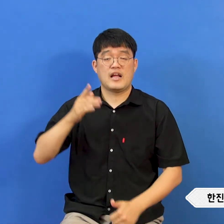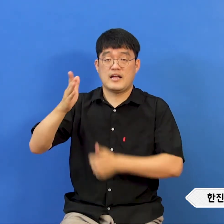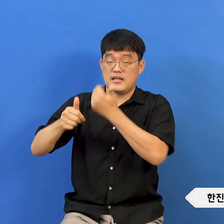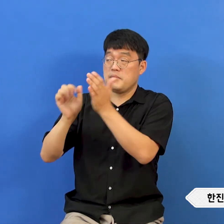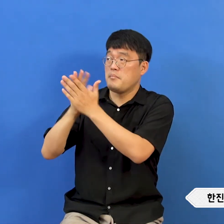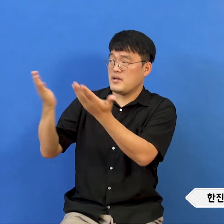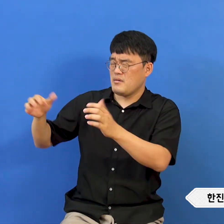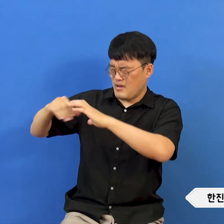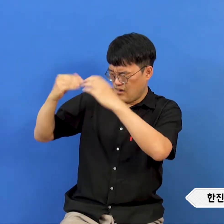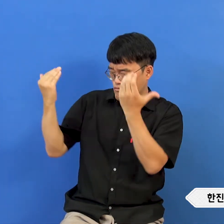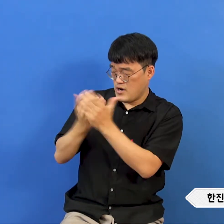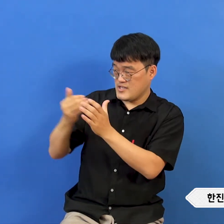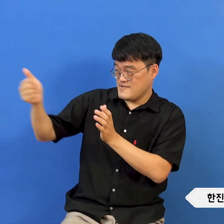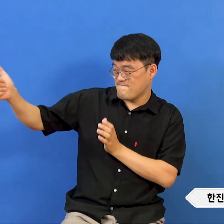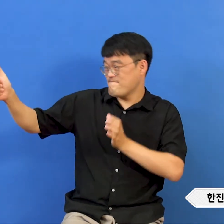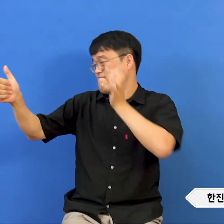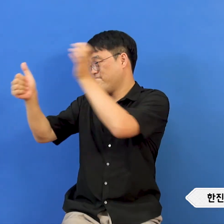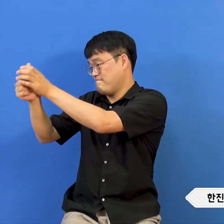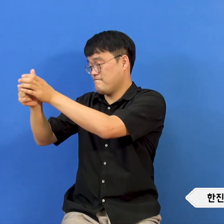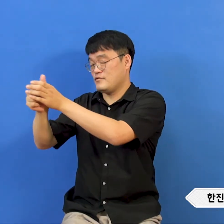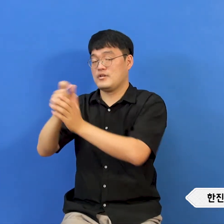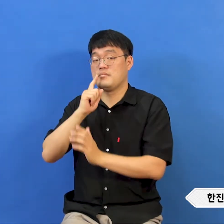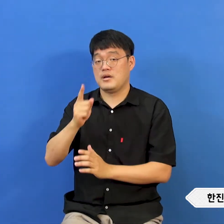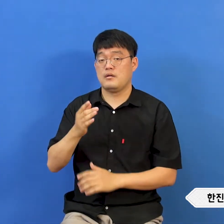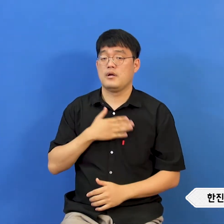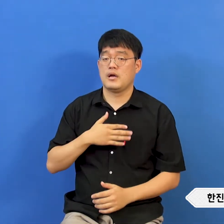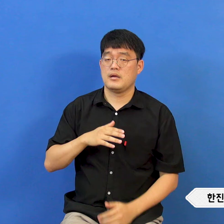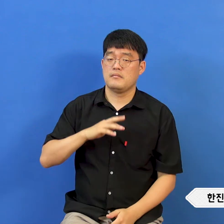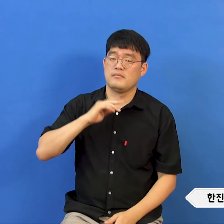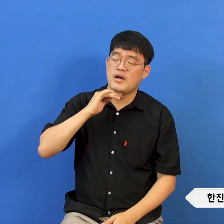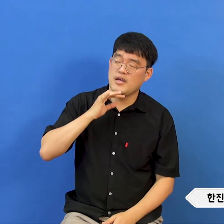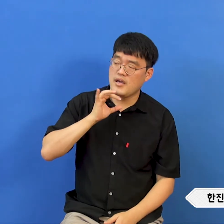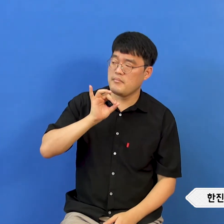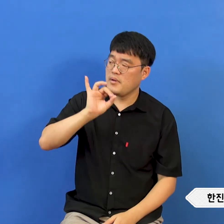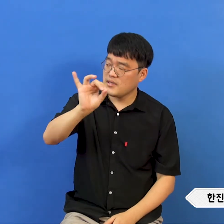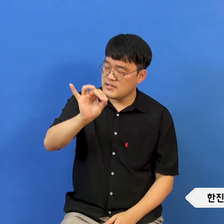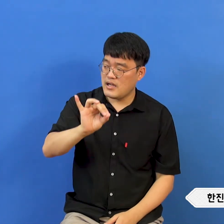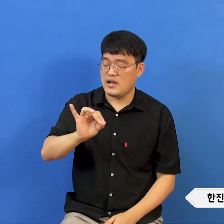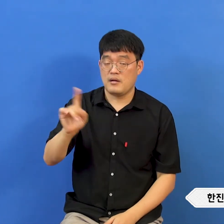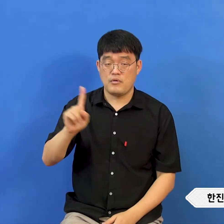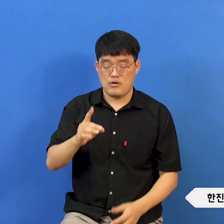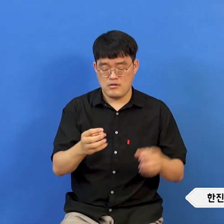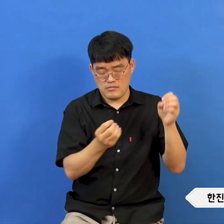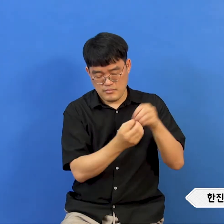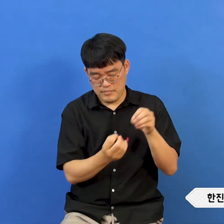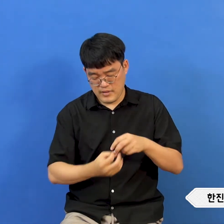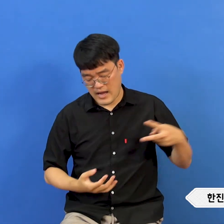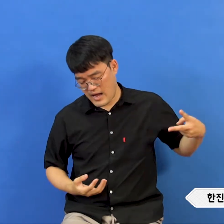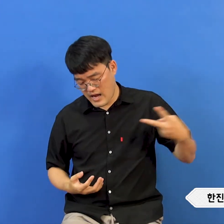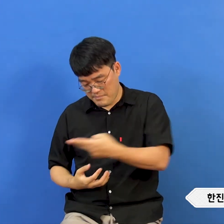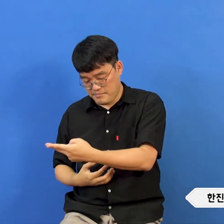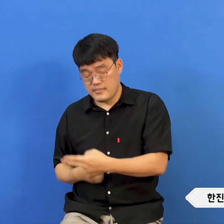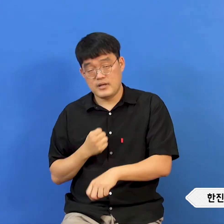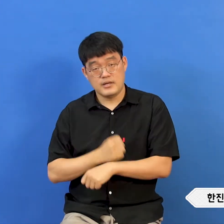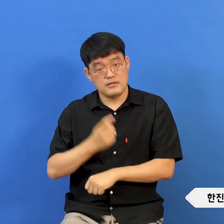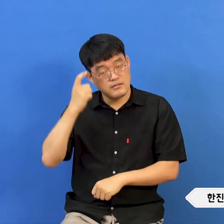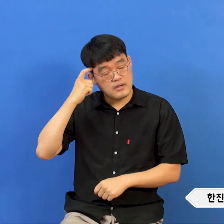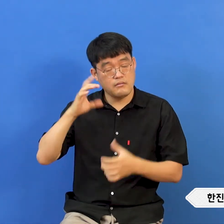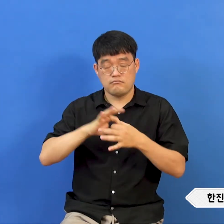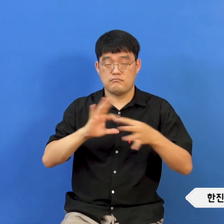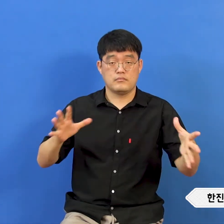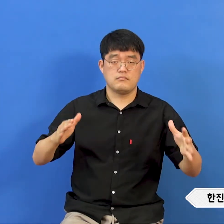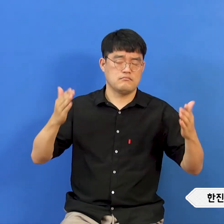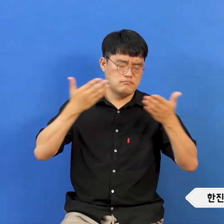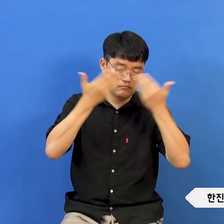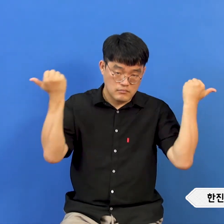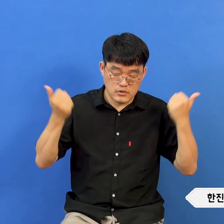던져서 맡긴 것이죠. 내가 지금 100살이다, 대가 끊어졌다, 이런 거 상관하지 않고 완전히 자기를 던져서